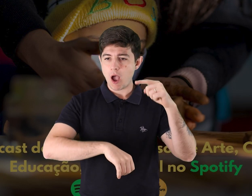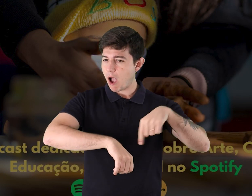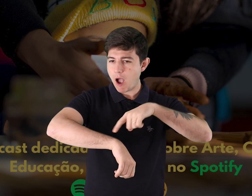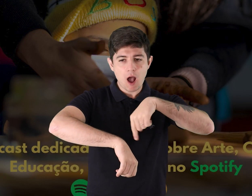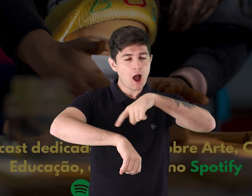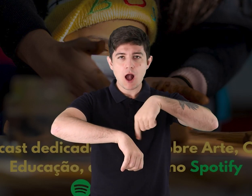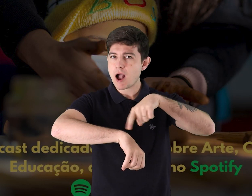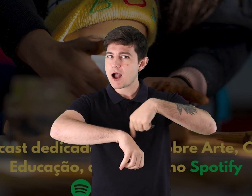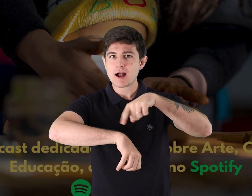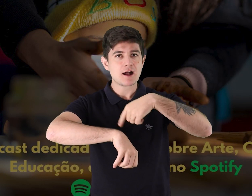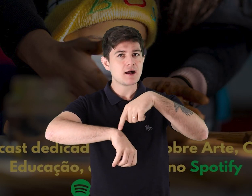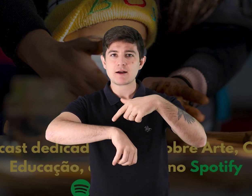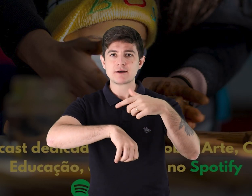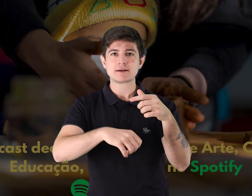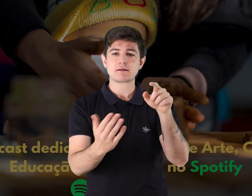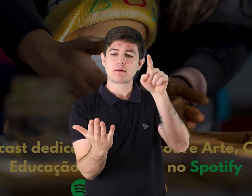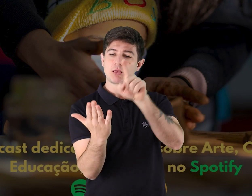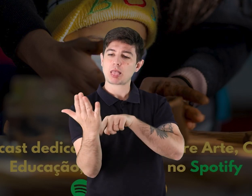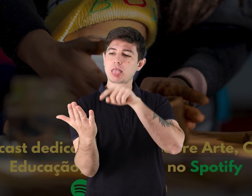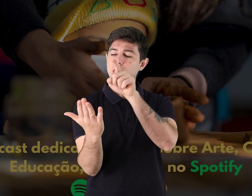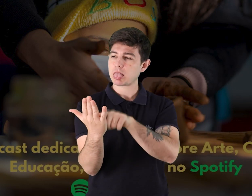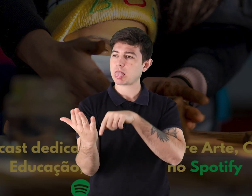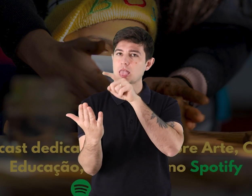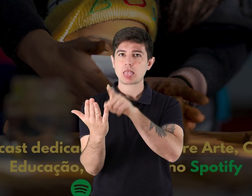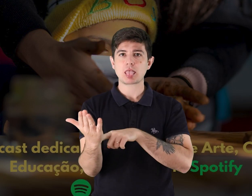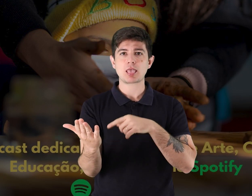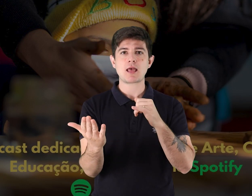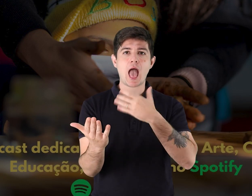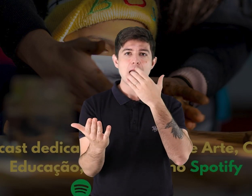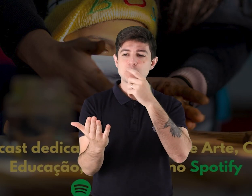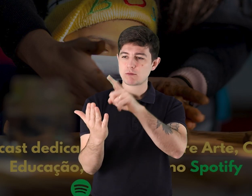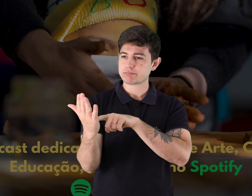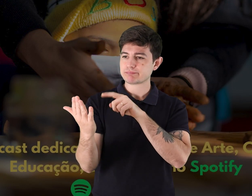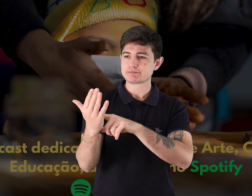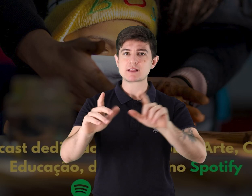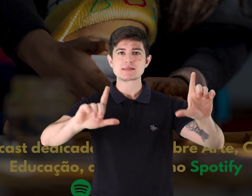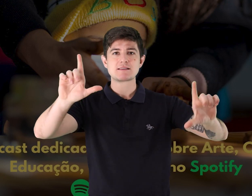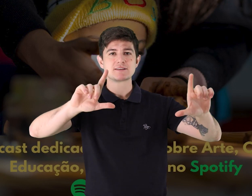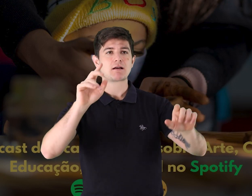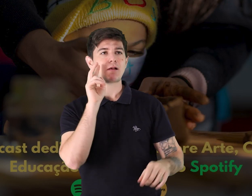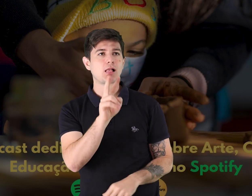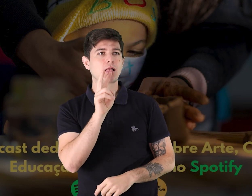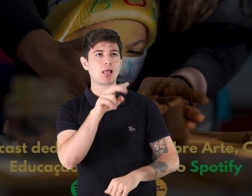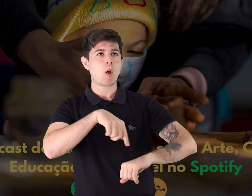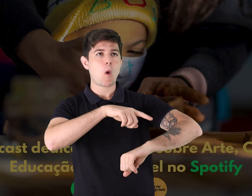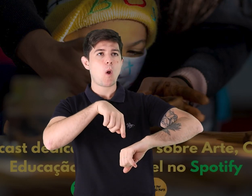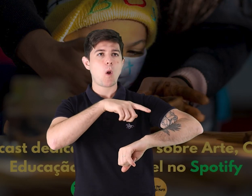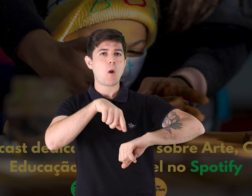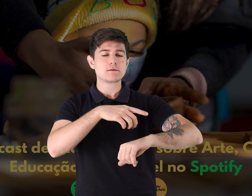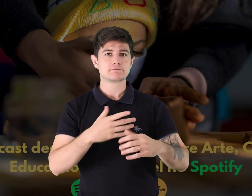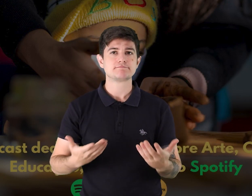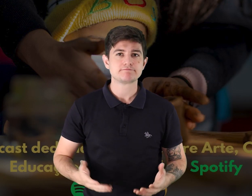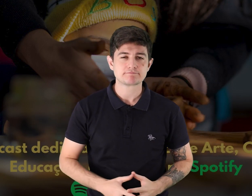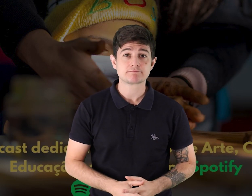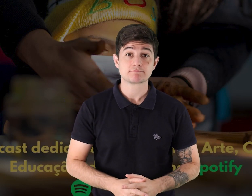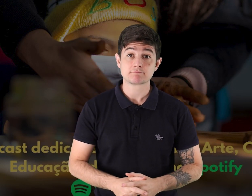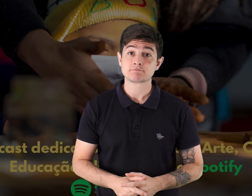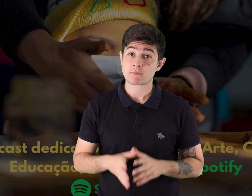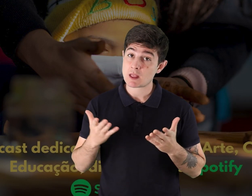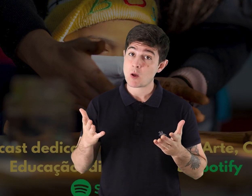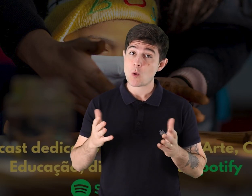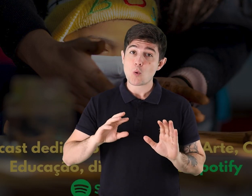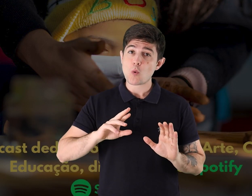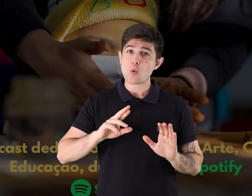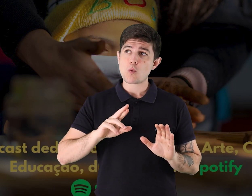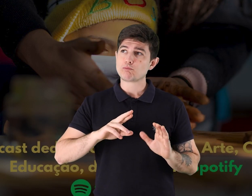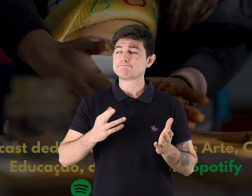ficam horas e horas durante o dia na frente de um iPad, na frente de uma televisão. E nós